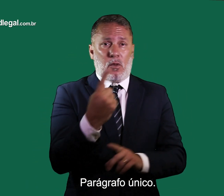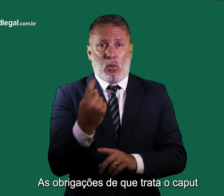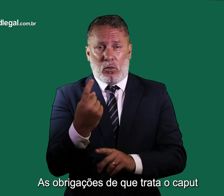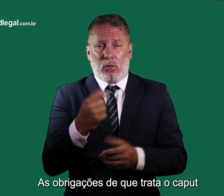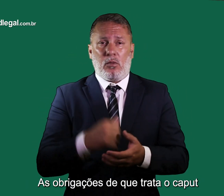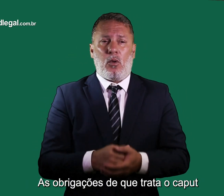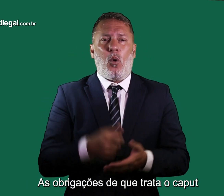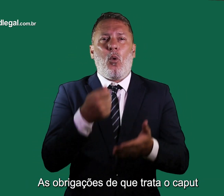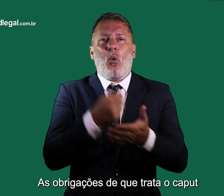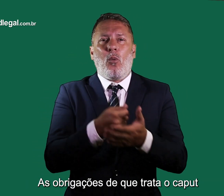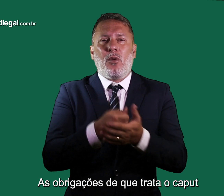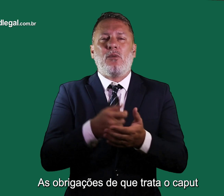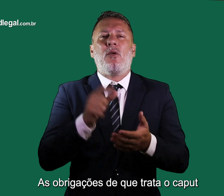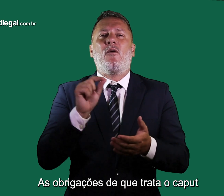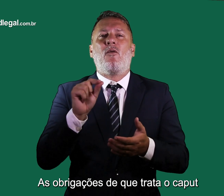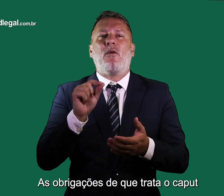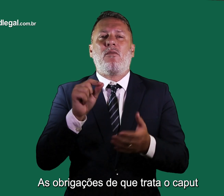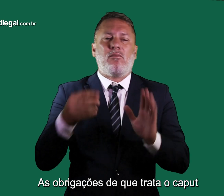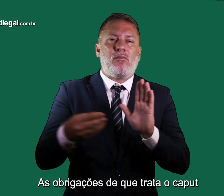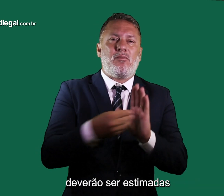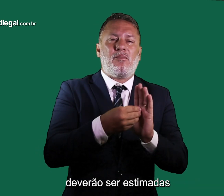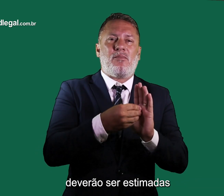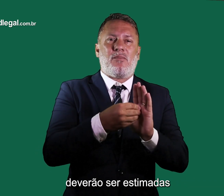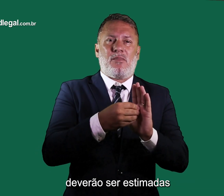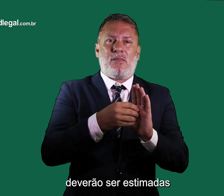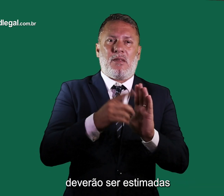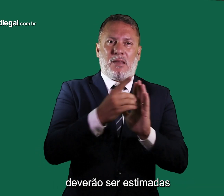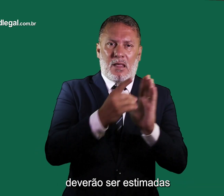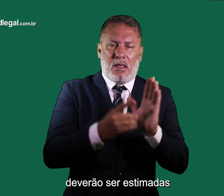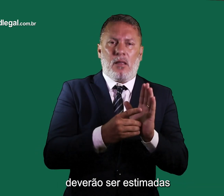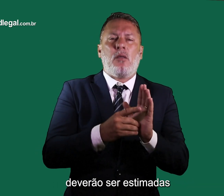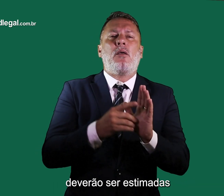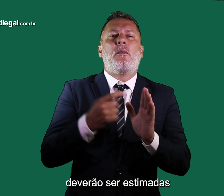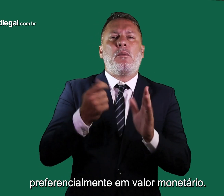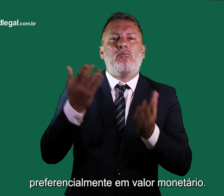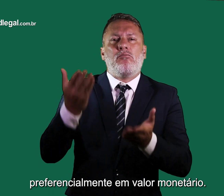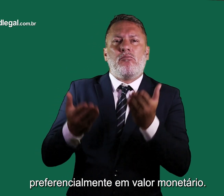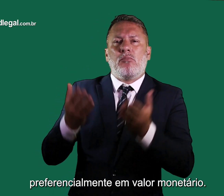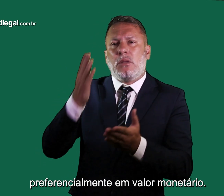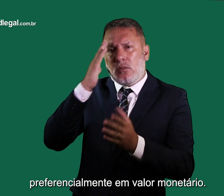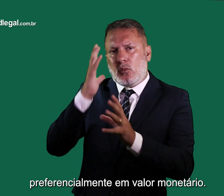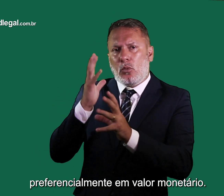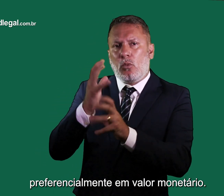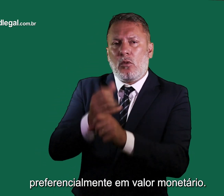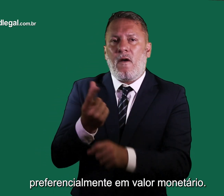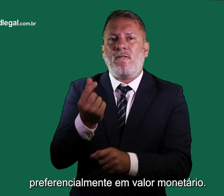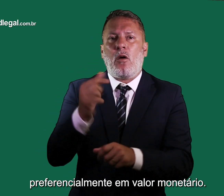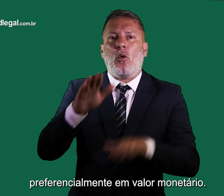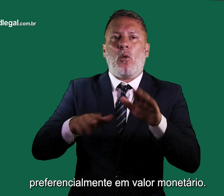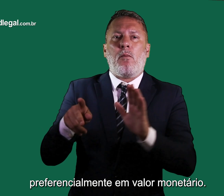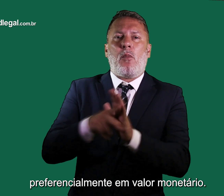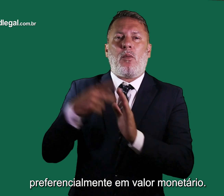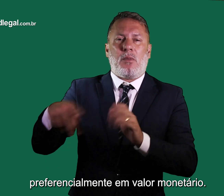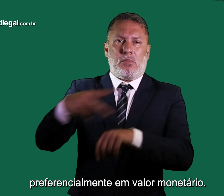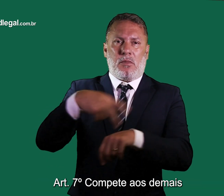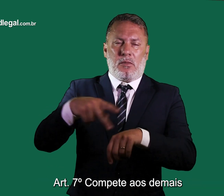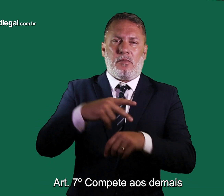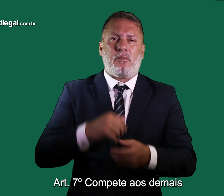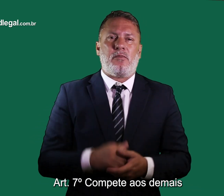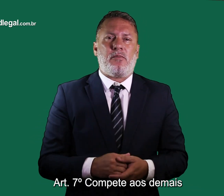As obrigações de que trata o caput deverão ser estimadas preferencialmente em valor monetário. Artigo